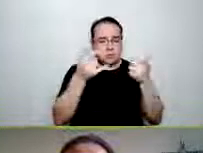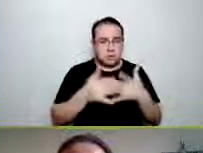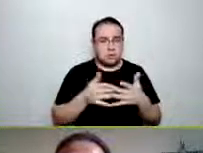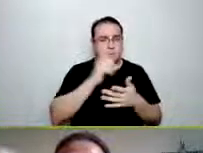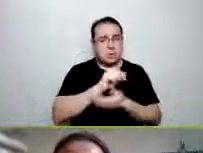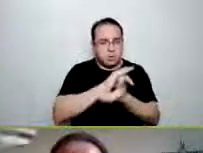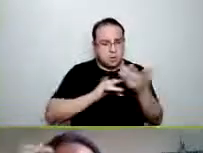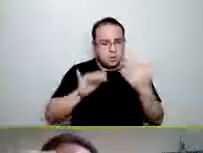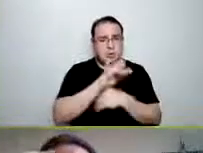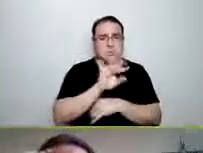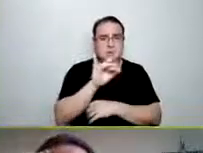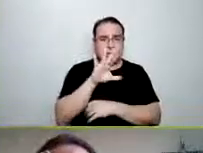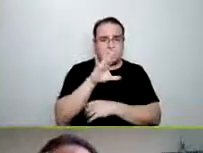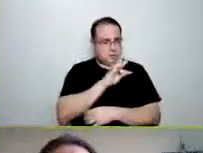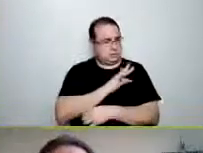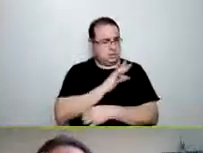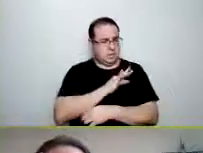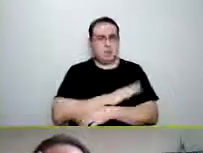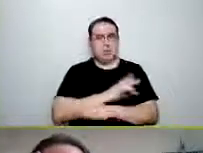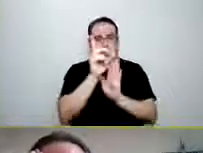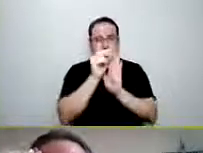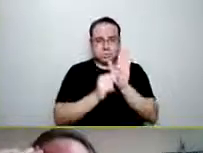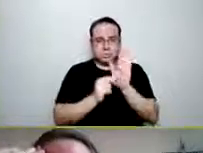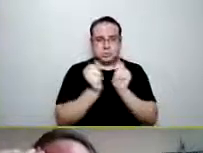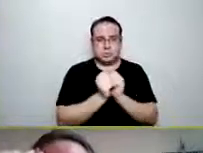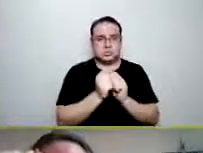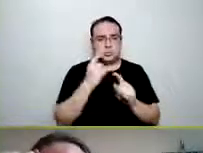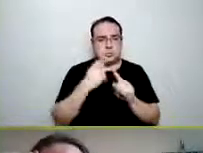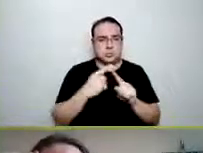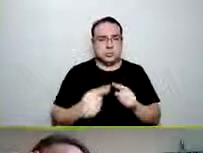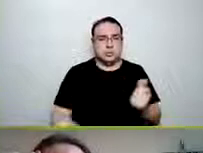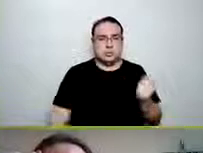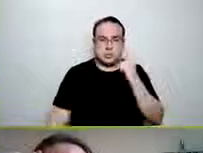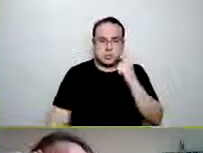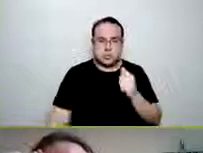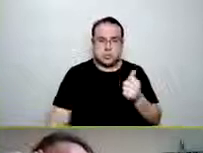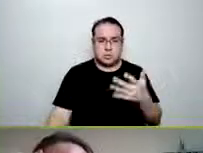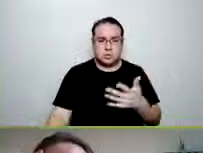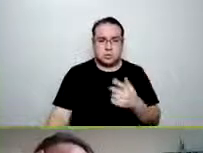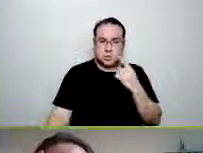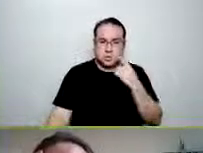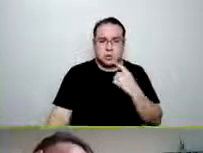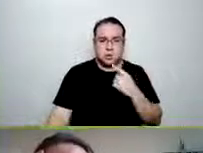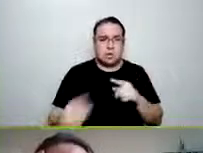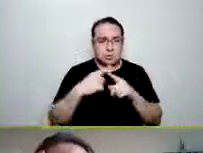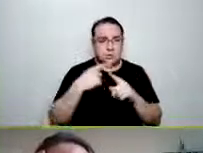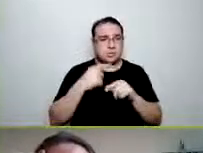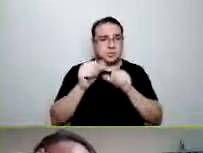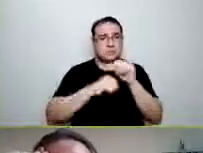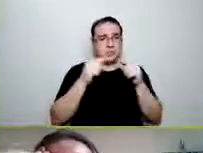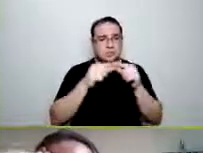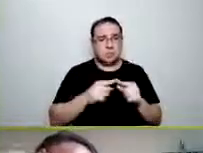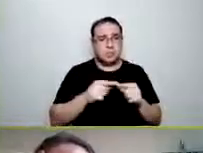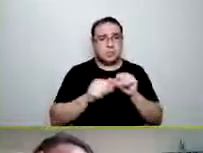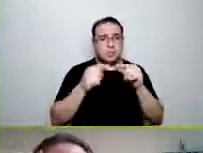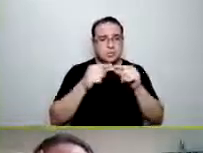revolução técnica, especialmente da revolução digital, porque só com o mídia digital que é possível de fazer grandes quantidades